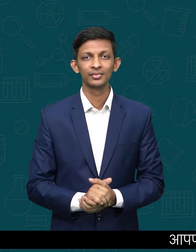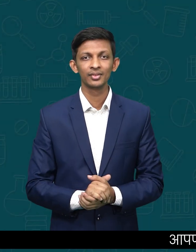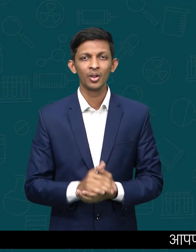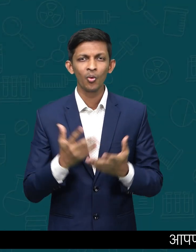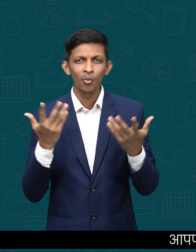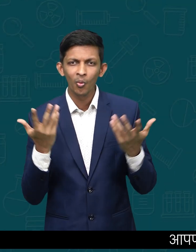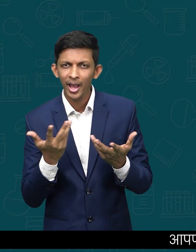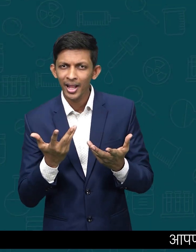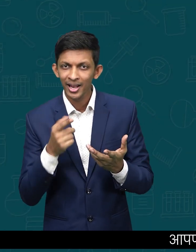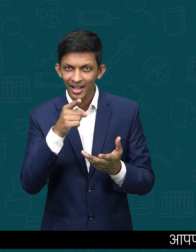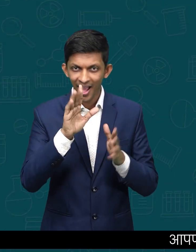आपण काय शिकलात?